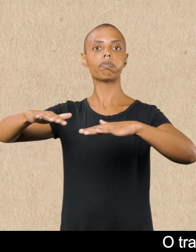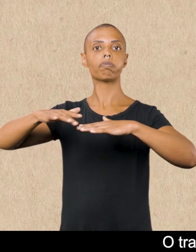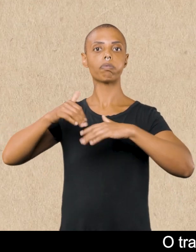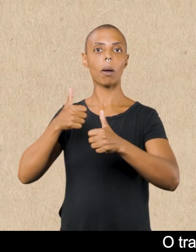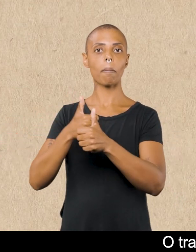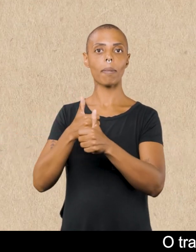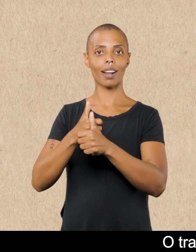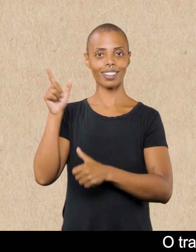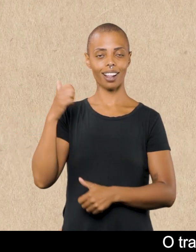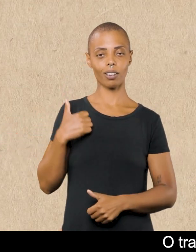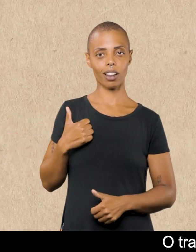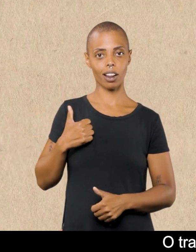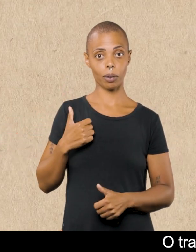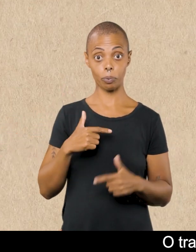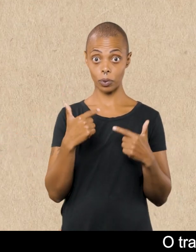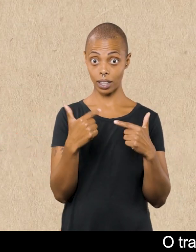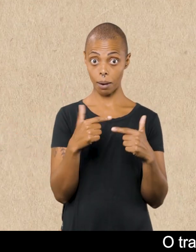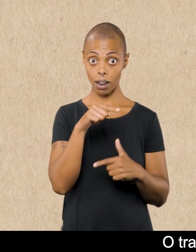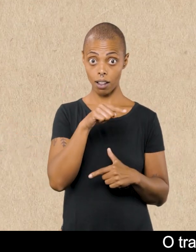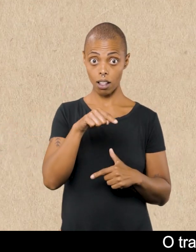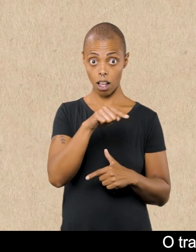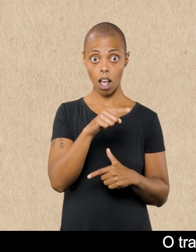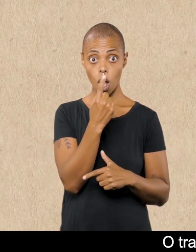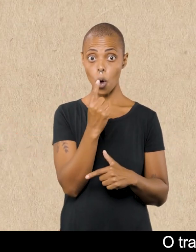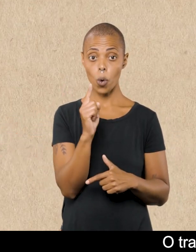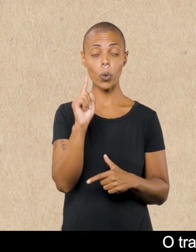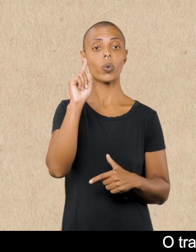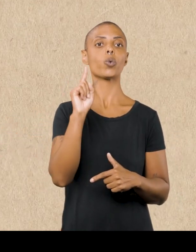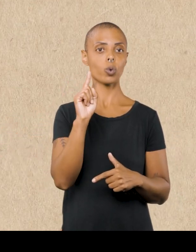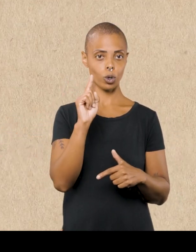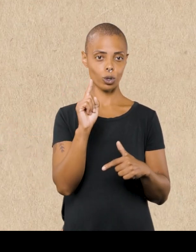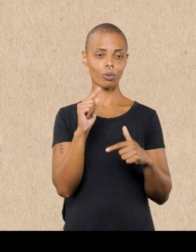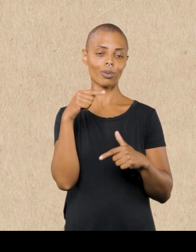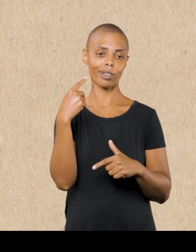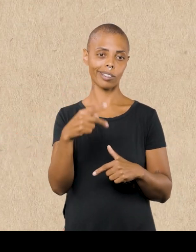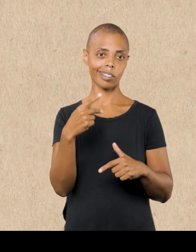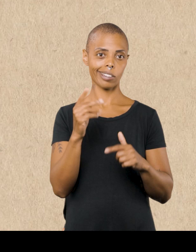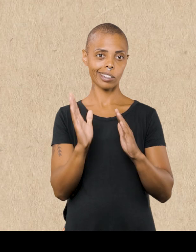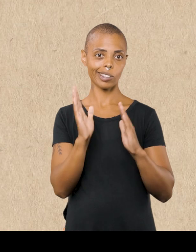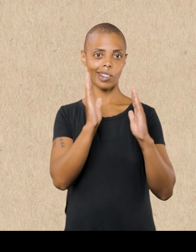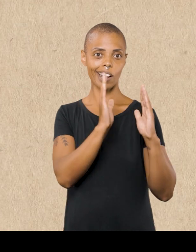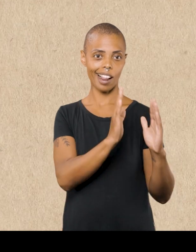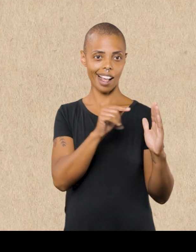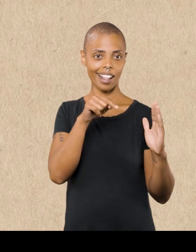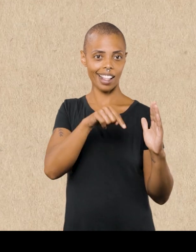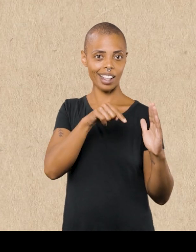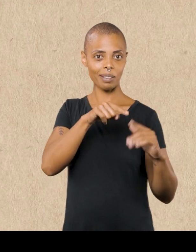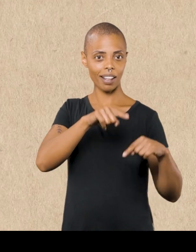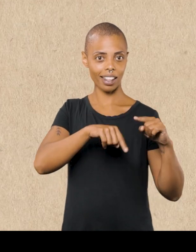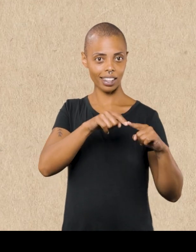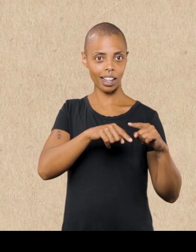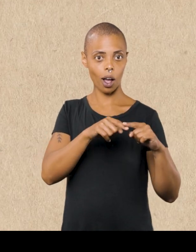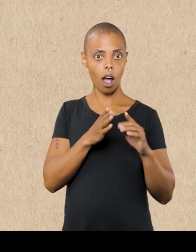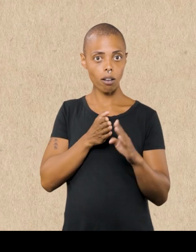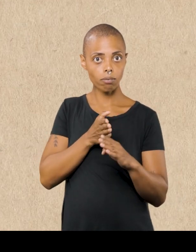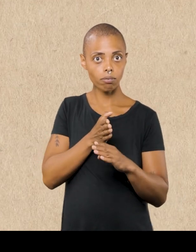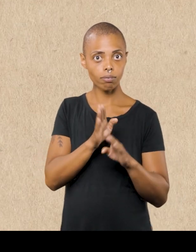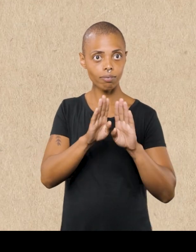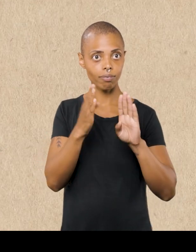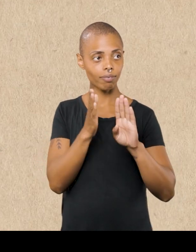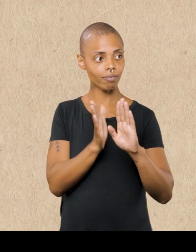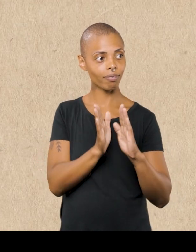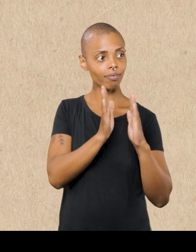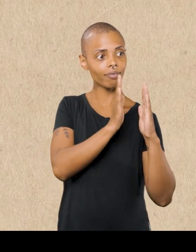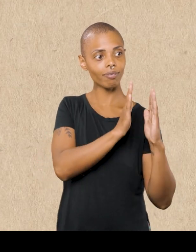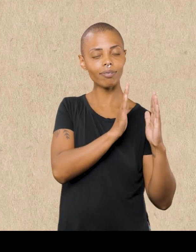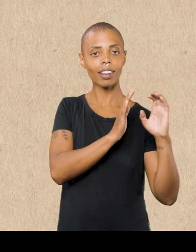povos a habitarem a região atlântica do Canadá. O trabalho está ao lado da última obra descrita neste material, ou